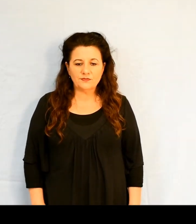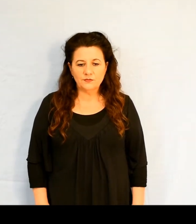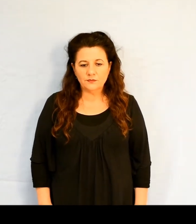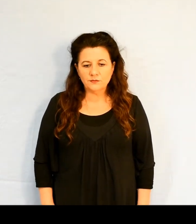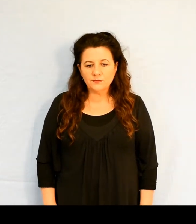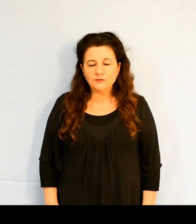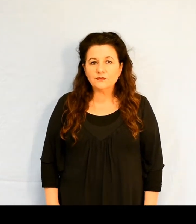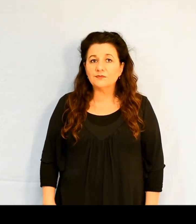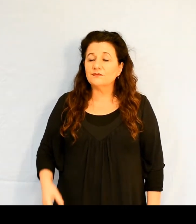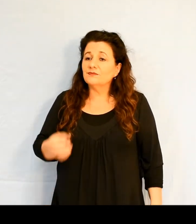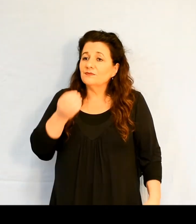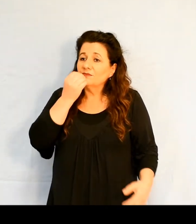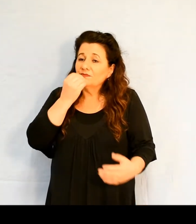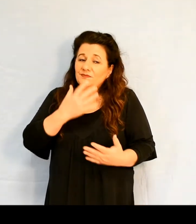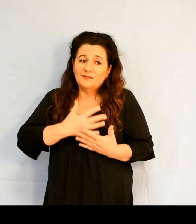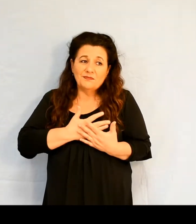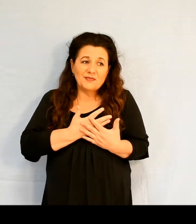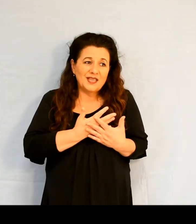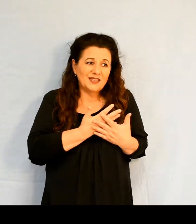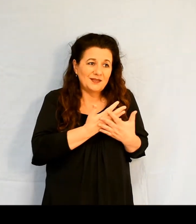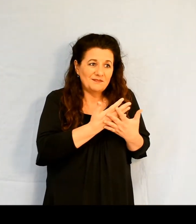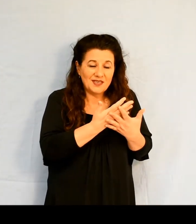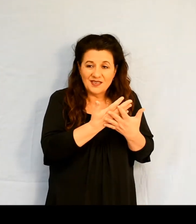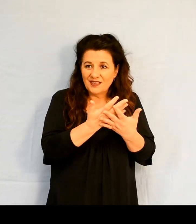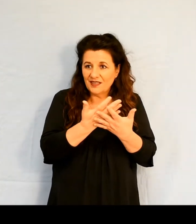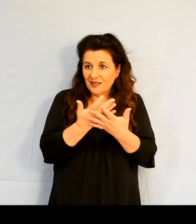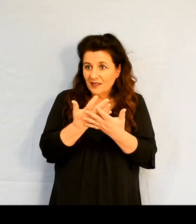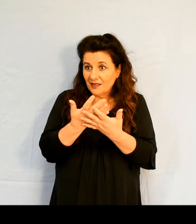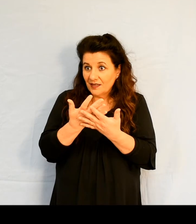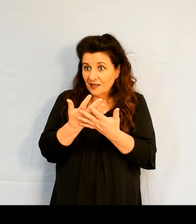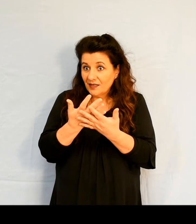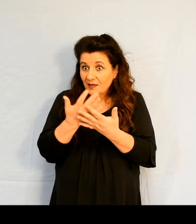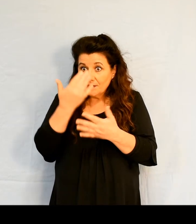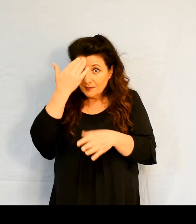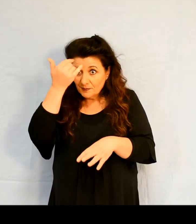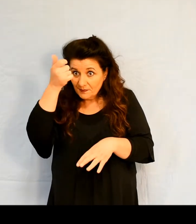Bien-aimé, celui qui croit que Jésus est le Christ,